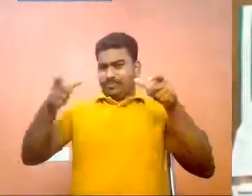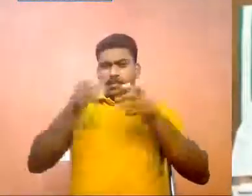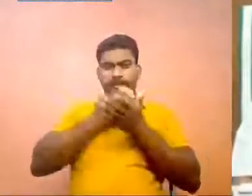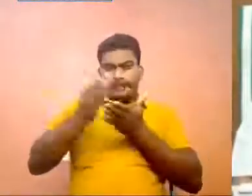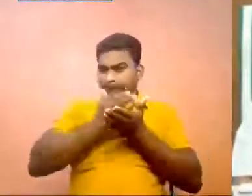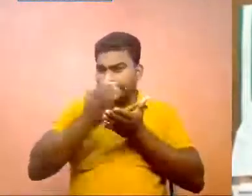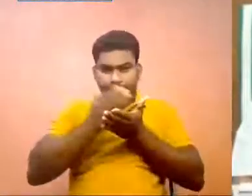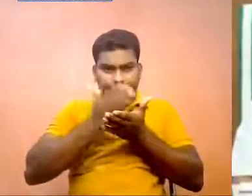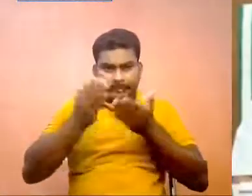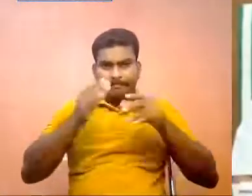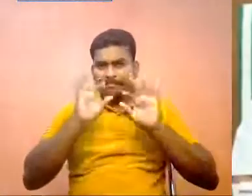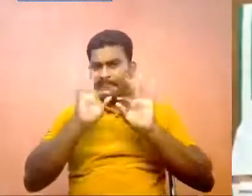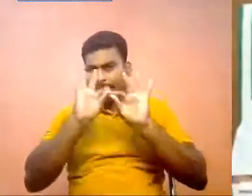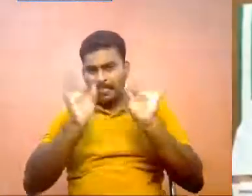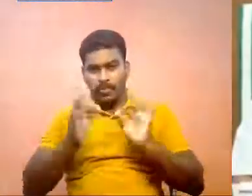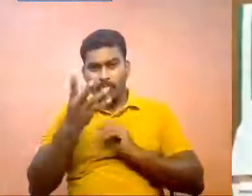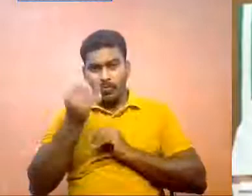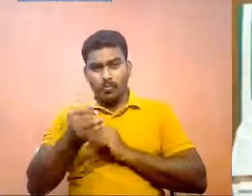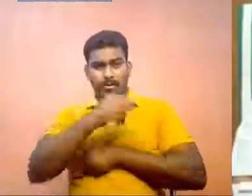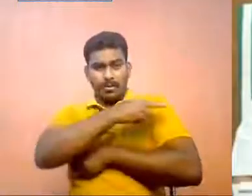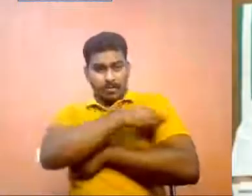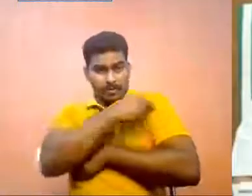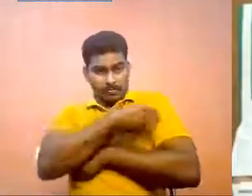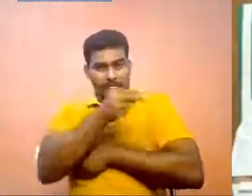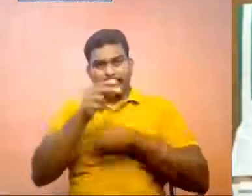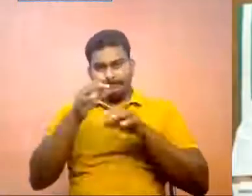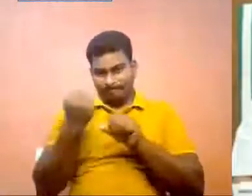ത്വരിതഗതിയിലുള്ള പ്രവർത്തനങ്ങൾ നീക്കാൻ തീരുമാനിച്ചിട്ടുണ്ട്.